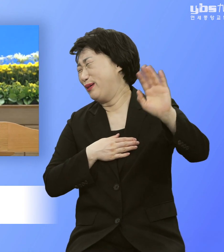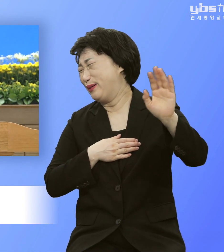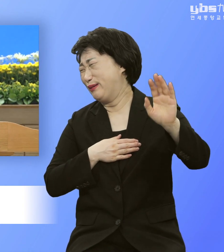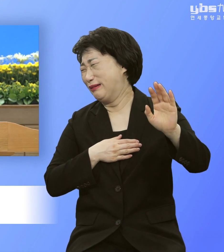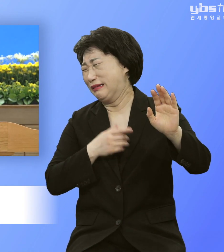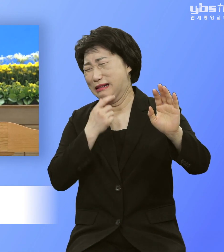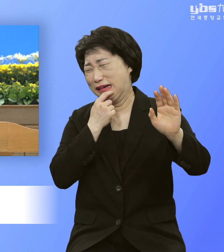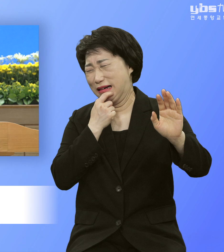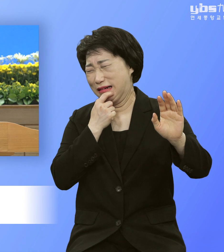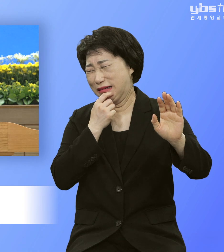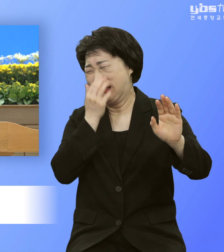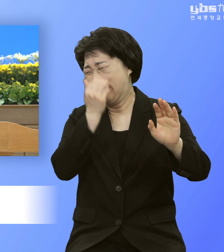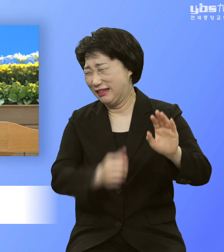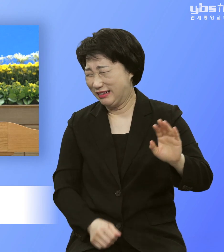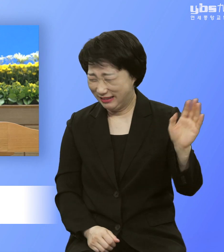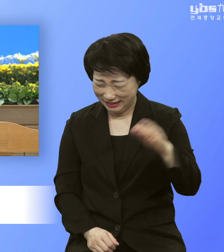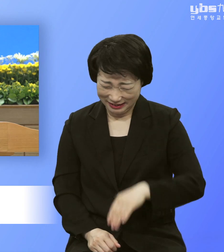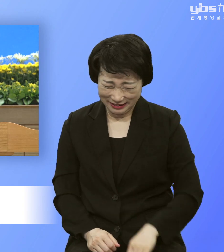나는 싫어.